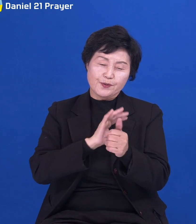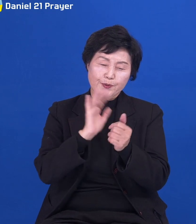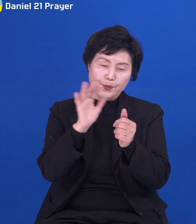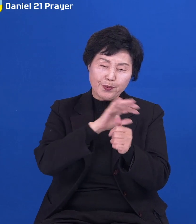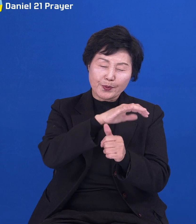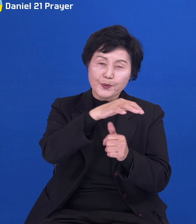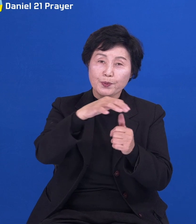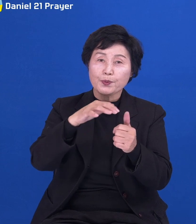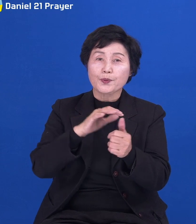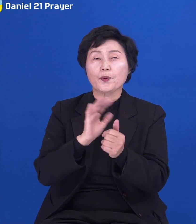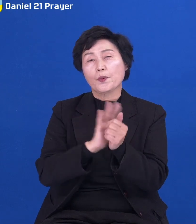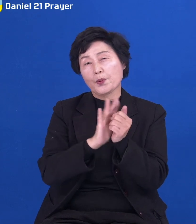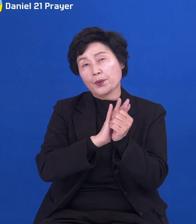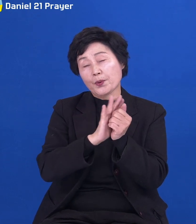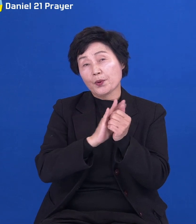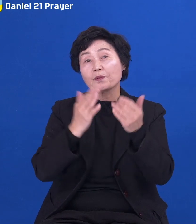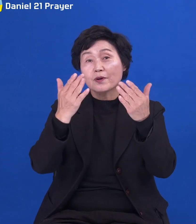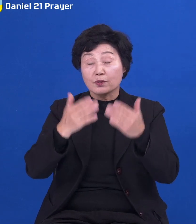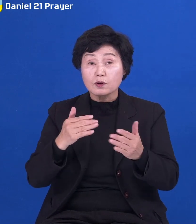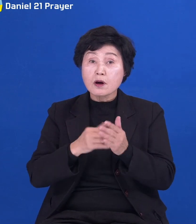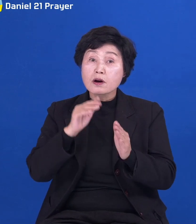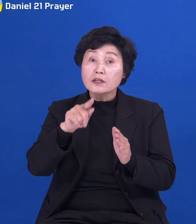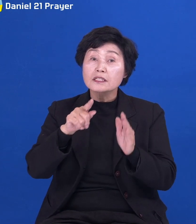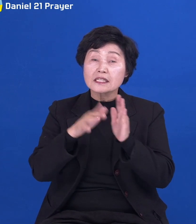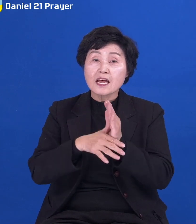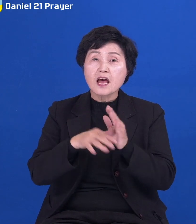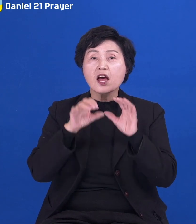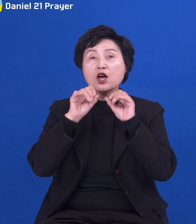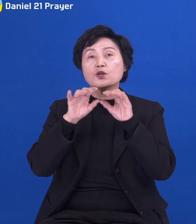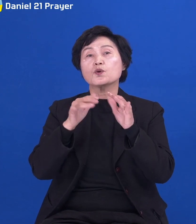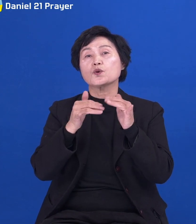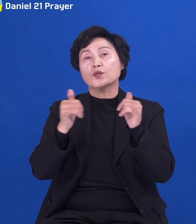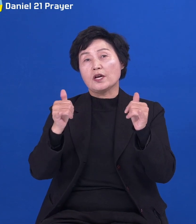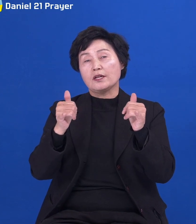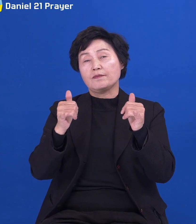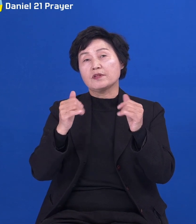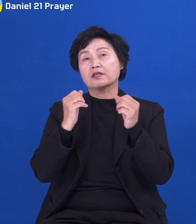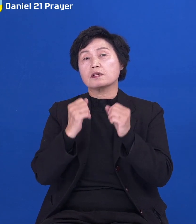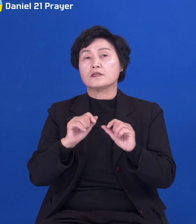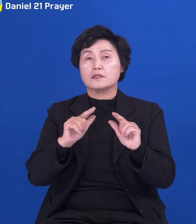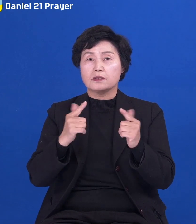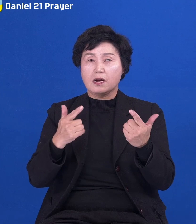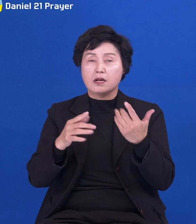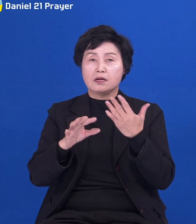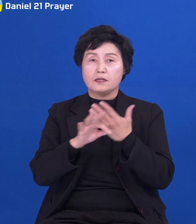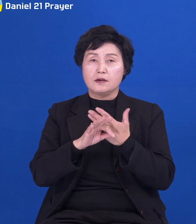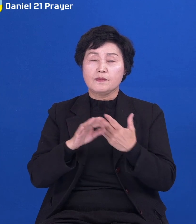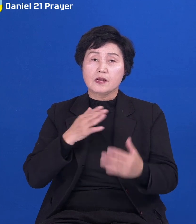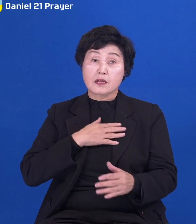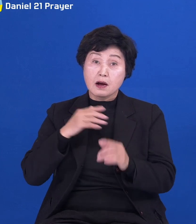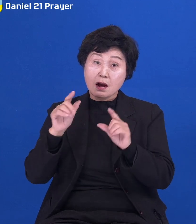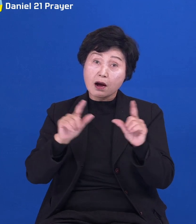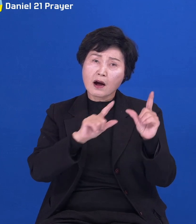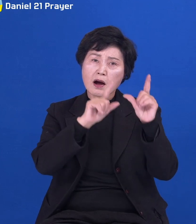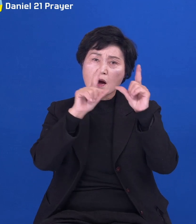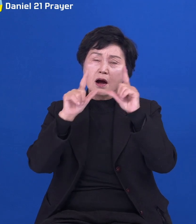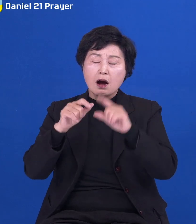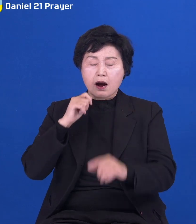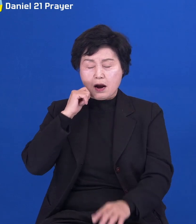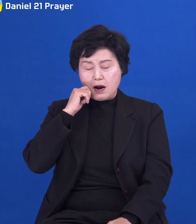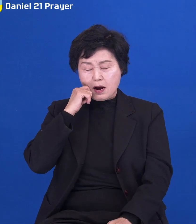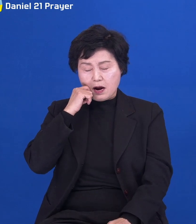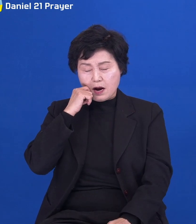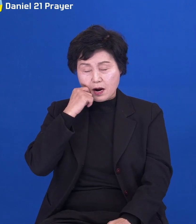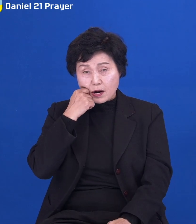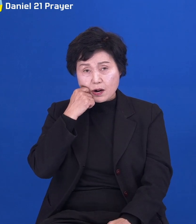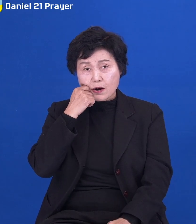그 시대에 교회와 선교사님들이 안 계셨다면 저희들이 살아가기는 결코 쉽지 않았을 거예요. 지금도